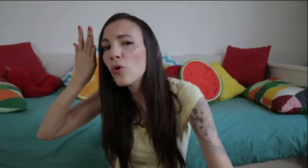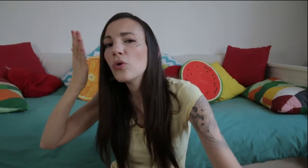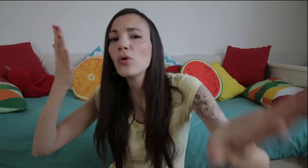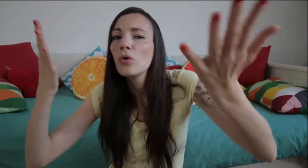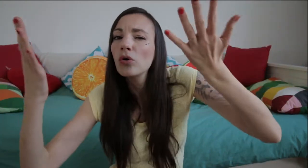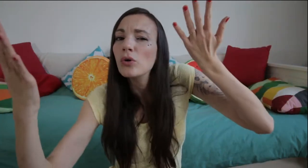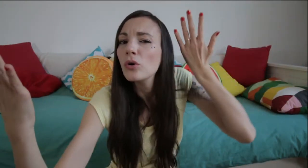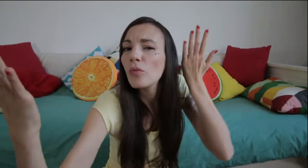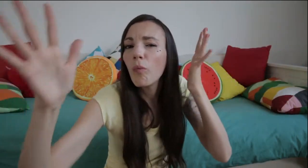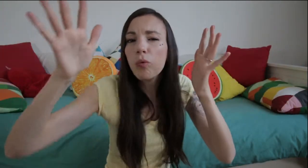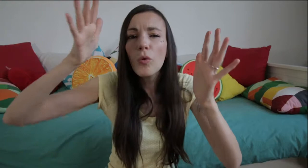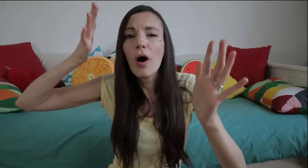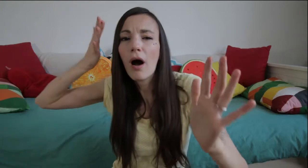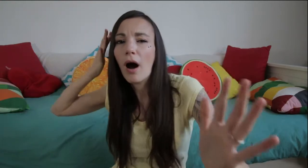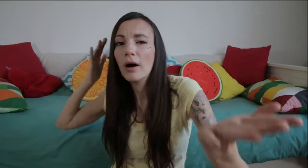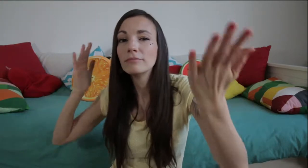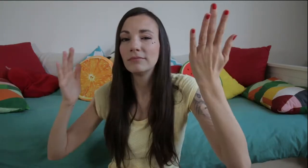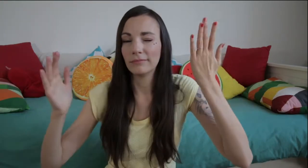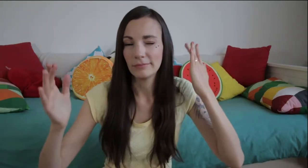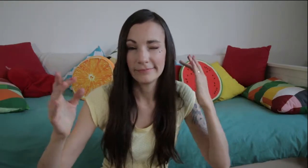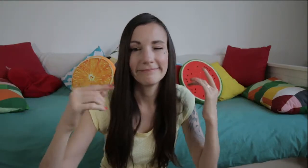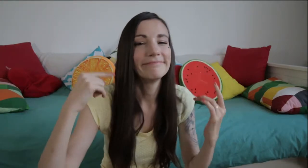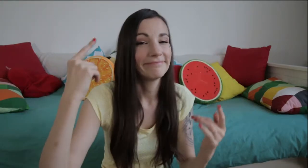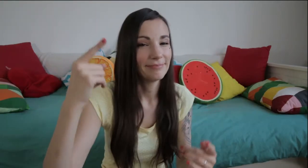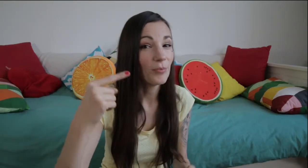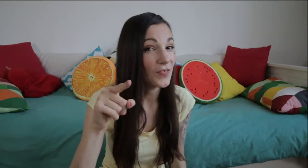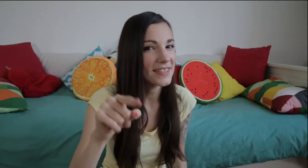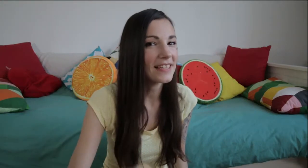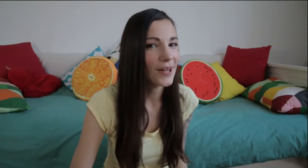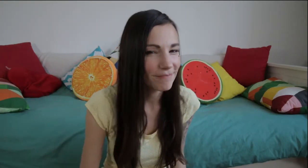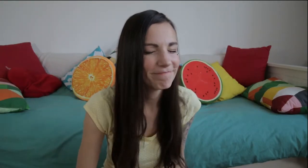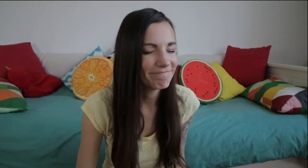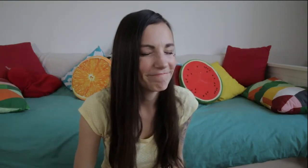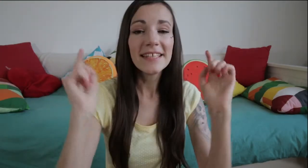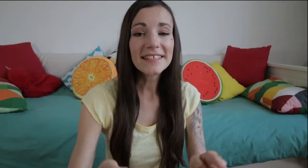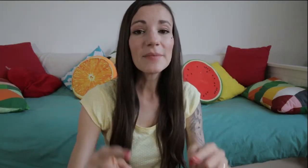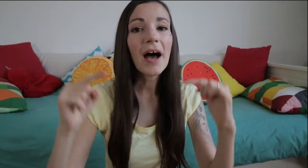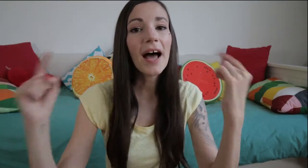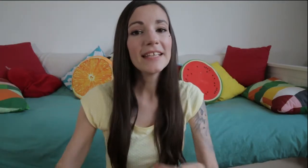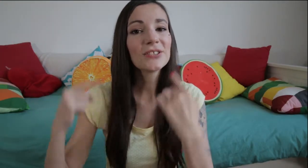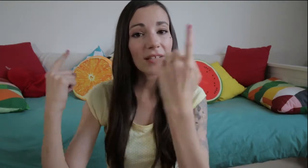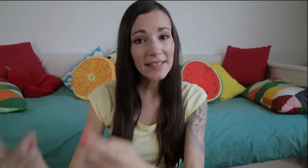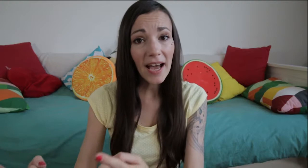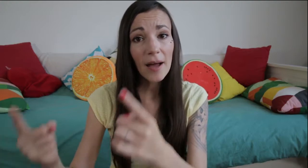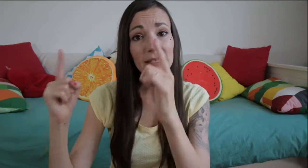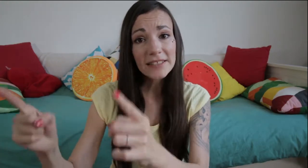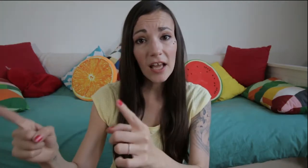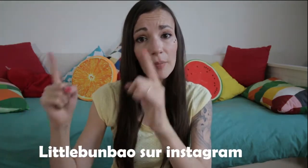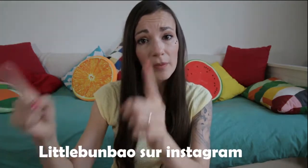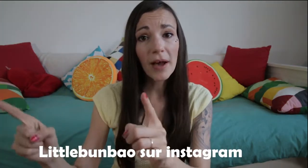au bois. Plus facile. N'hésitez pas à aller sur Instagram, Little Bunbao,